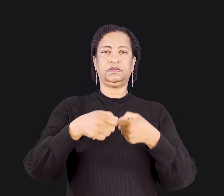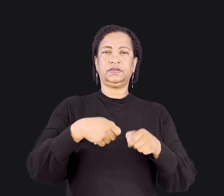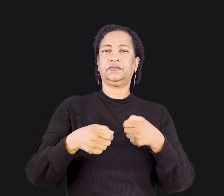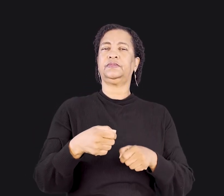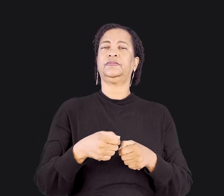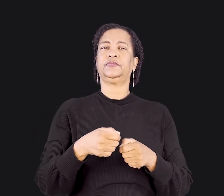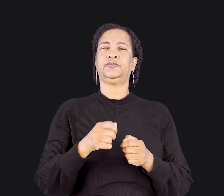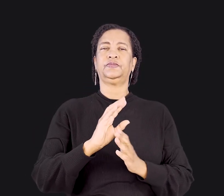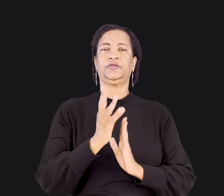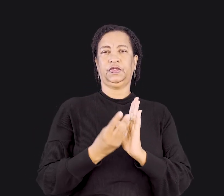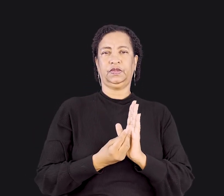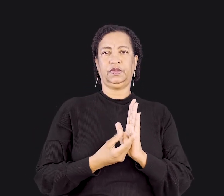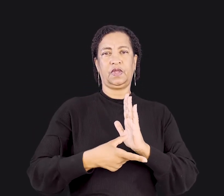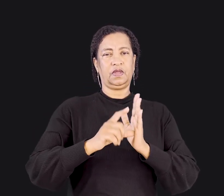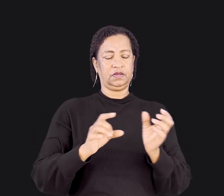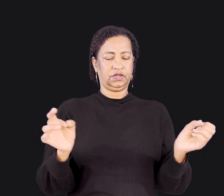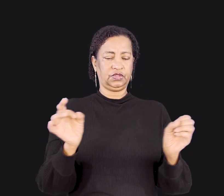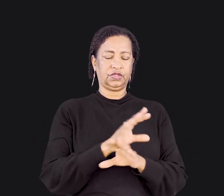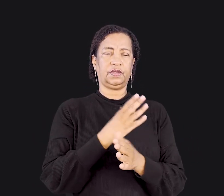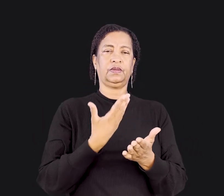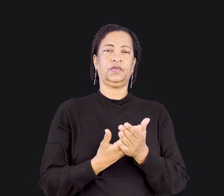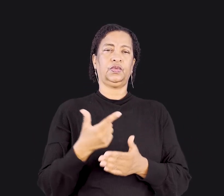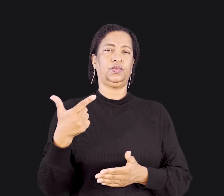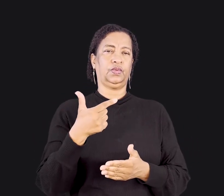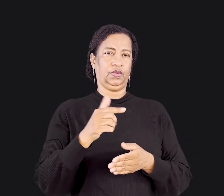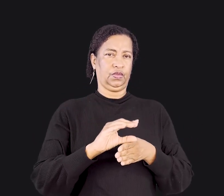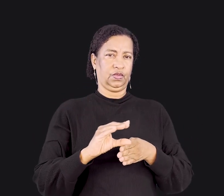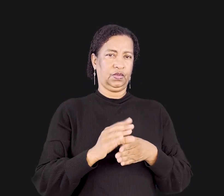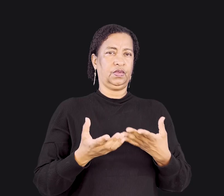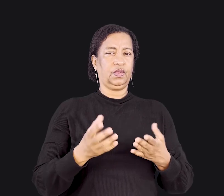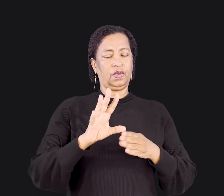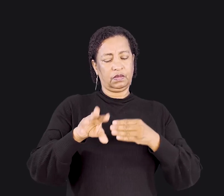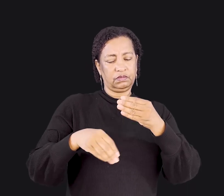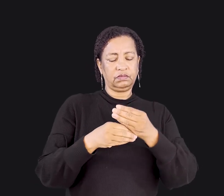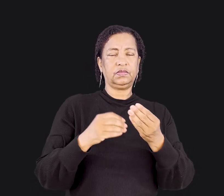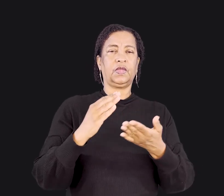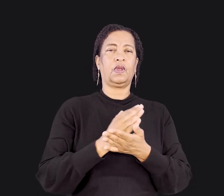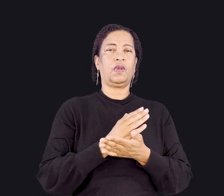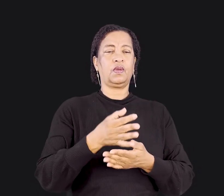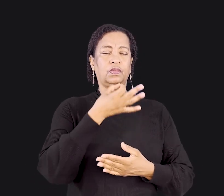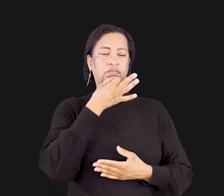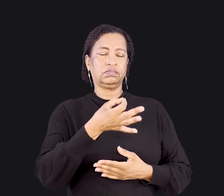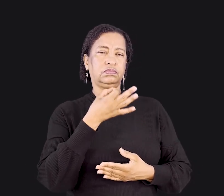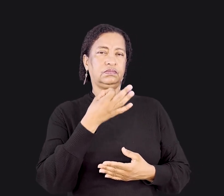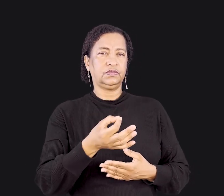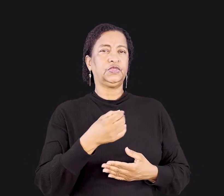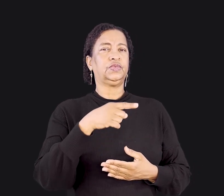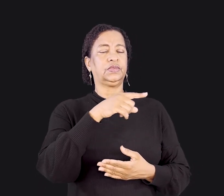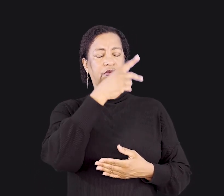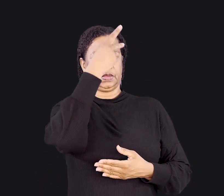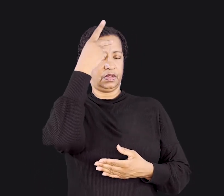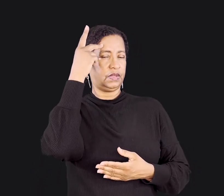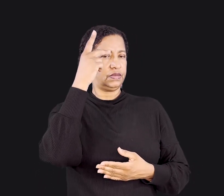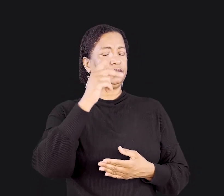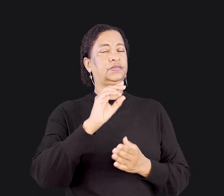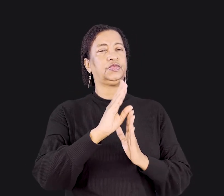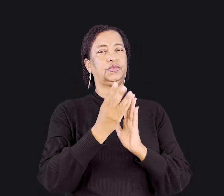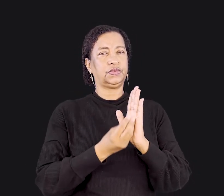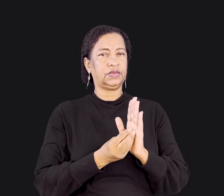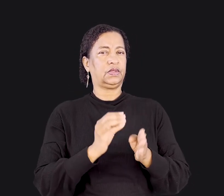dela. Antes de encerrar o estudo de 2 Coríntios, quero acrescentar mais alguns comentários a respeito daquelas pessoas da igreja de Corinto que